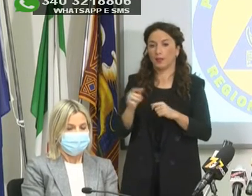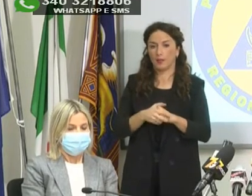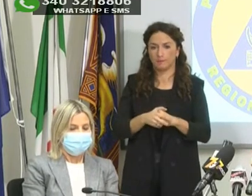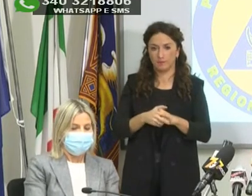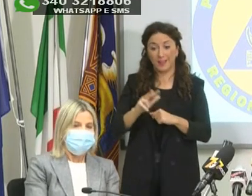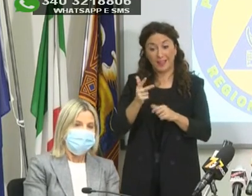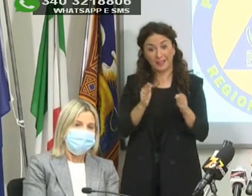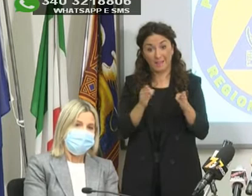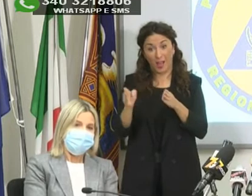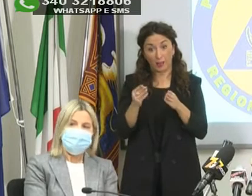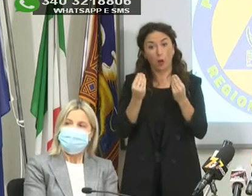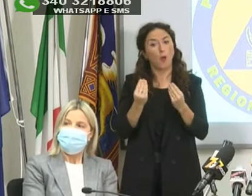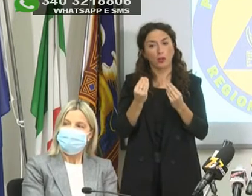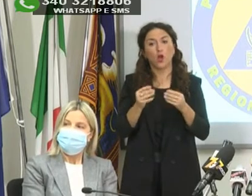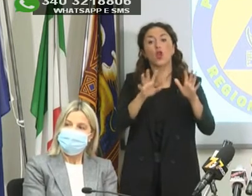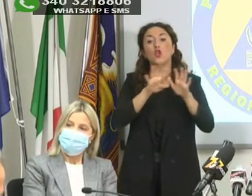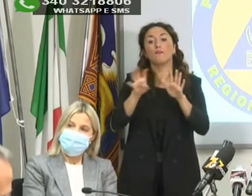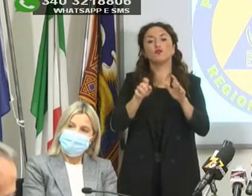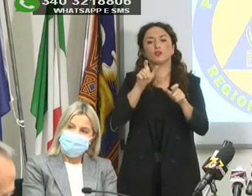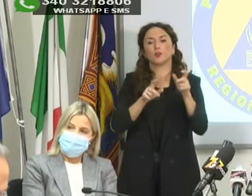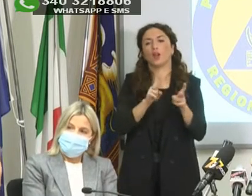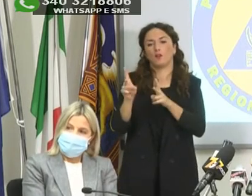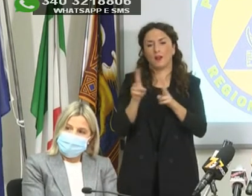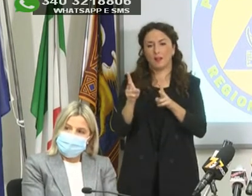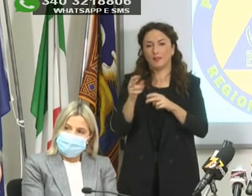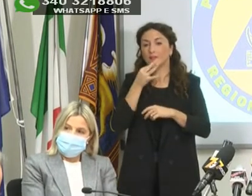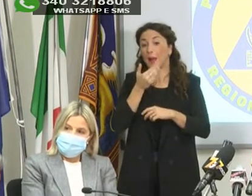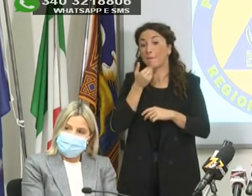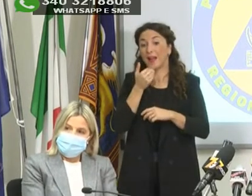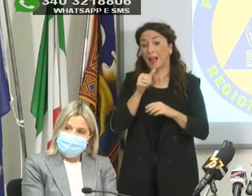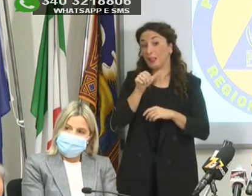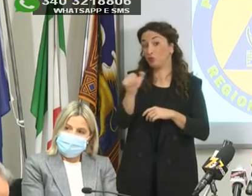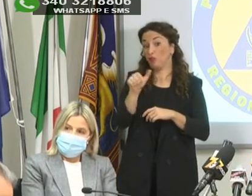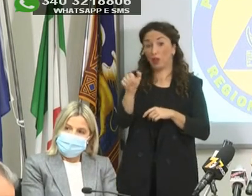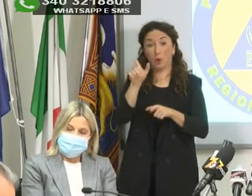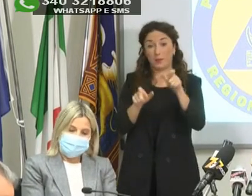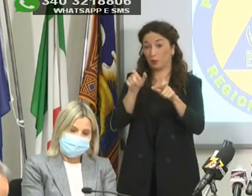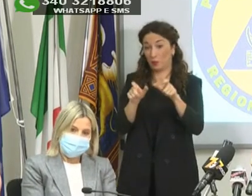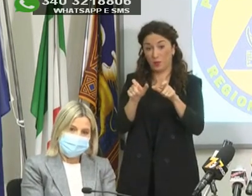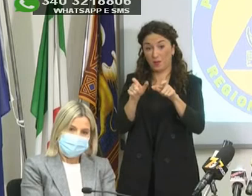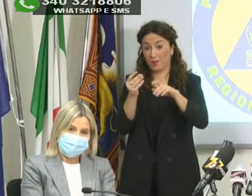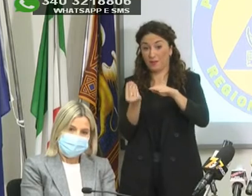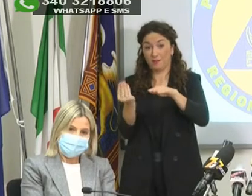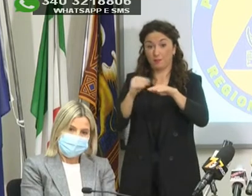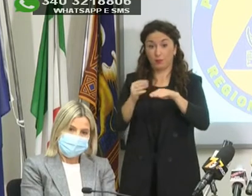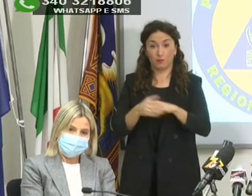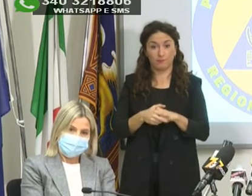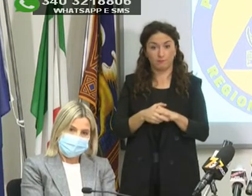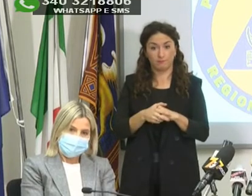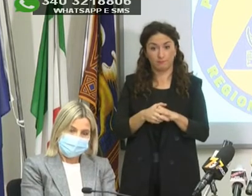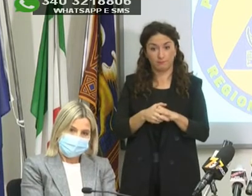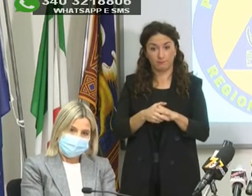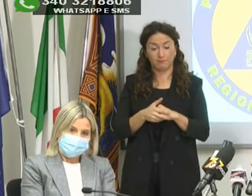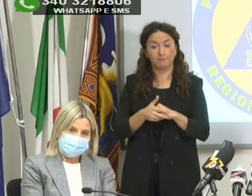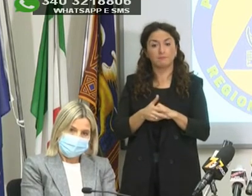che la terza fascia scatta con 900 ricoverati, ce ne mancano 100, ne carichiamo di pazienti,